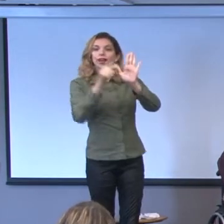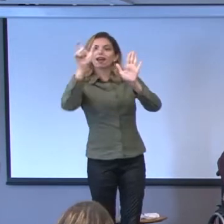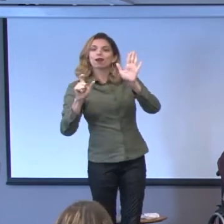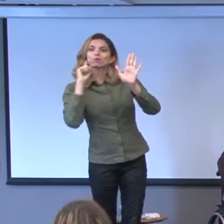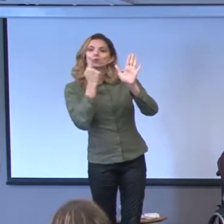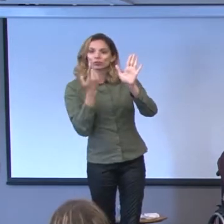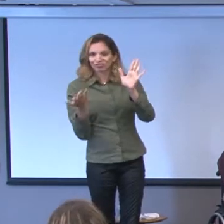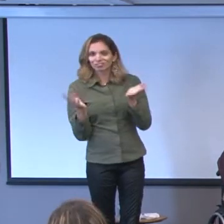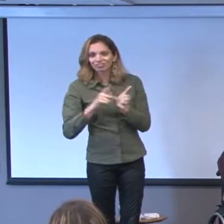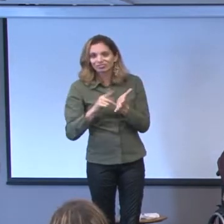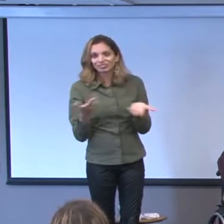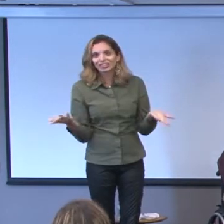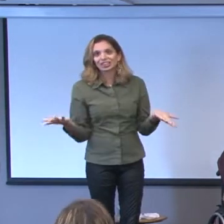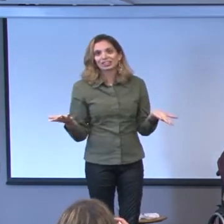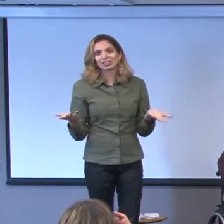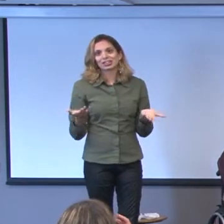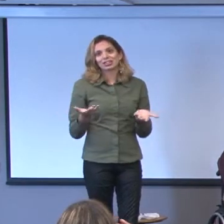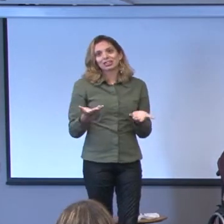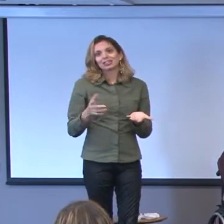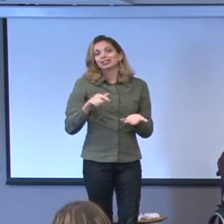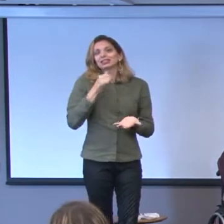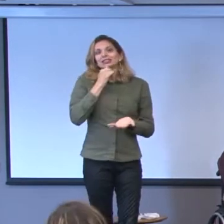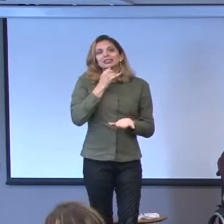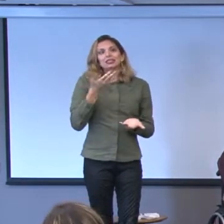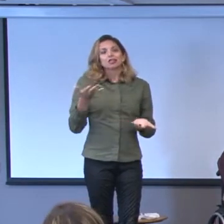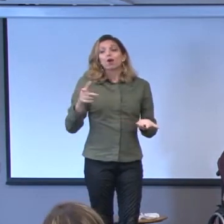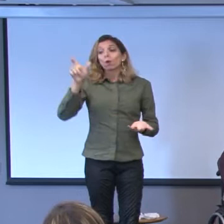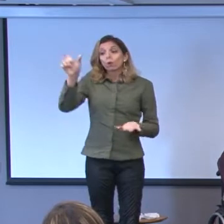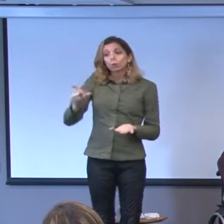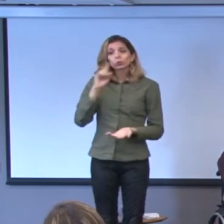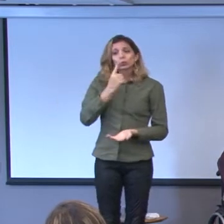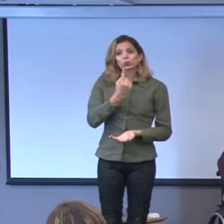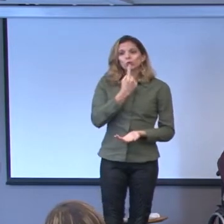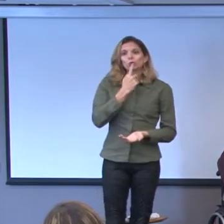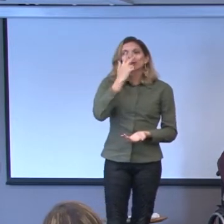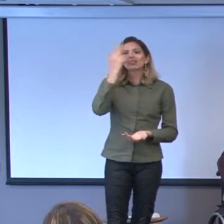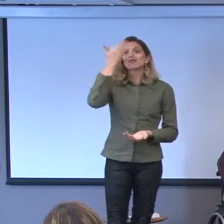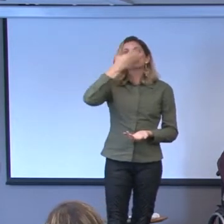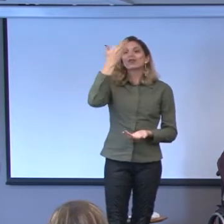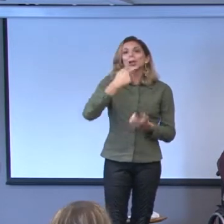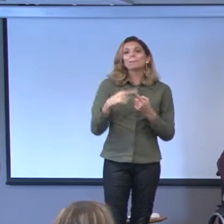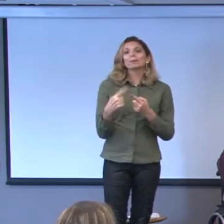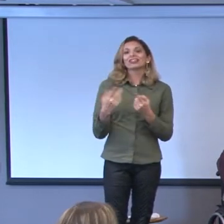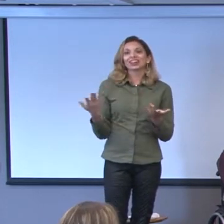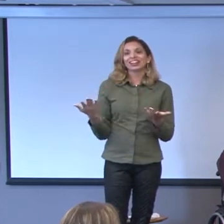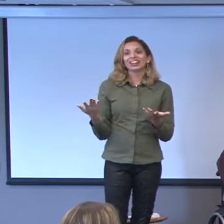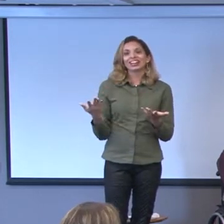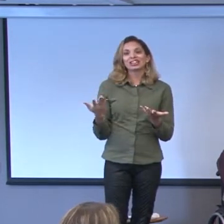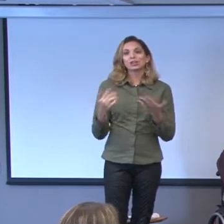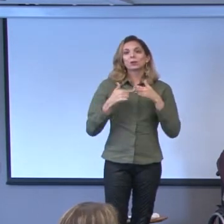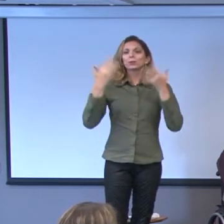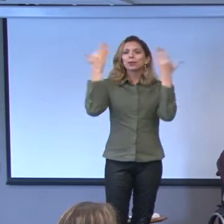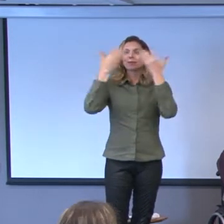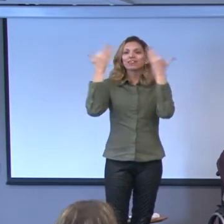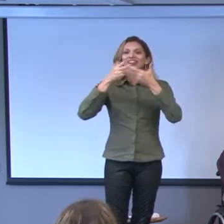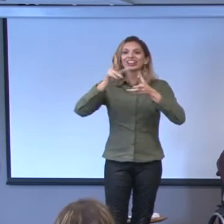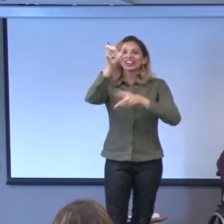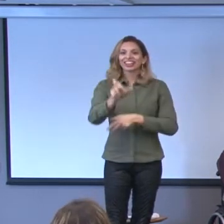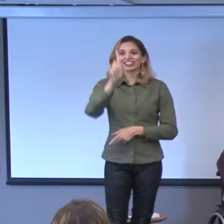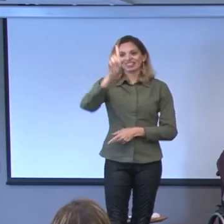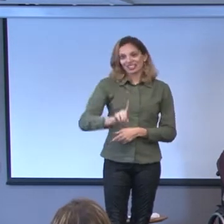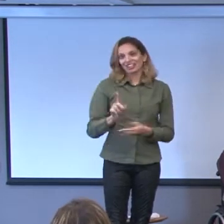né? Eu acho que o surdo, ele não é visível porque não está definido a sua